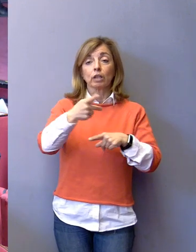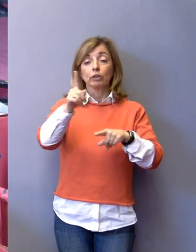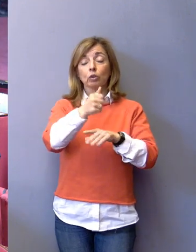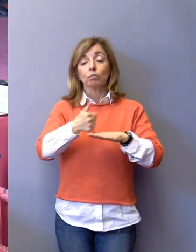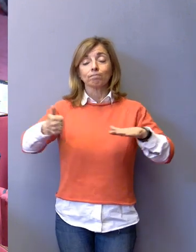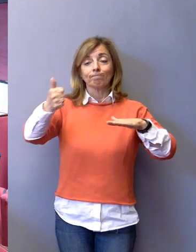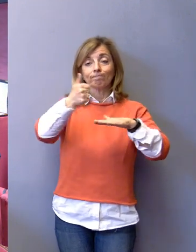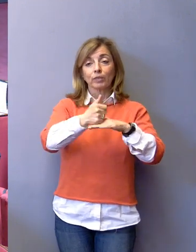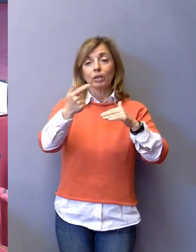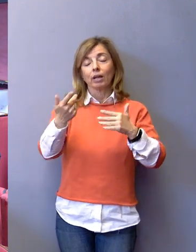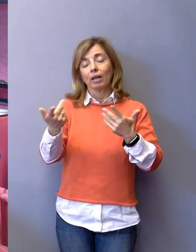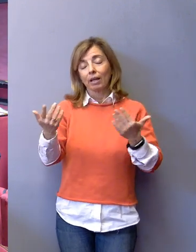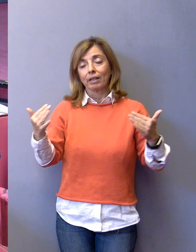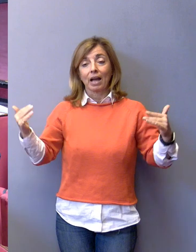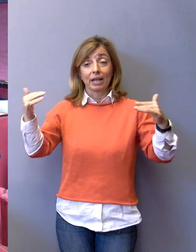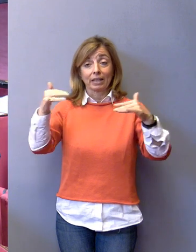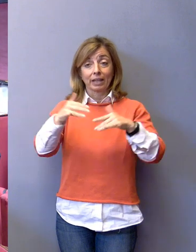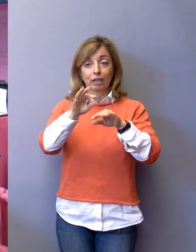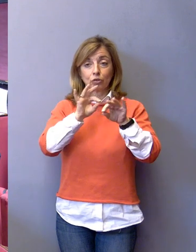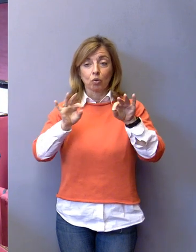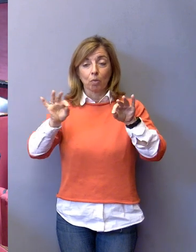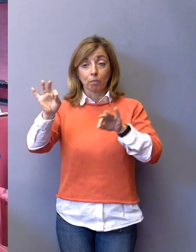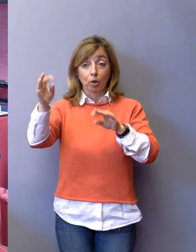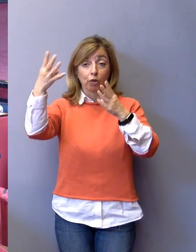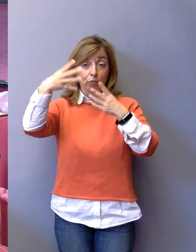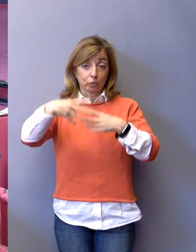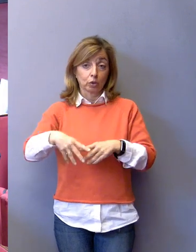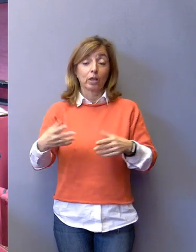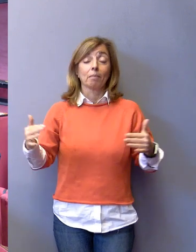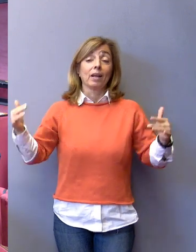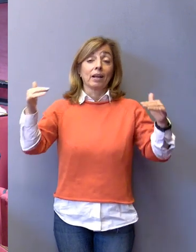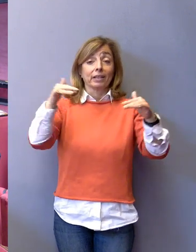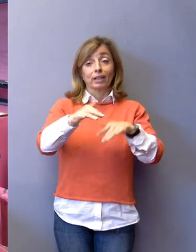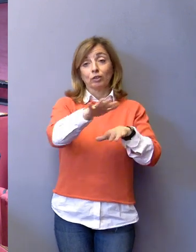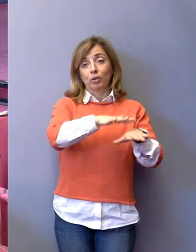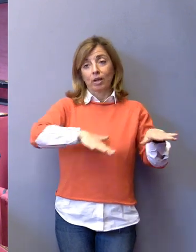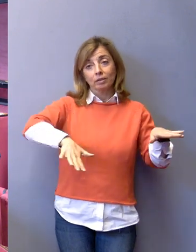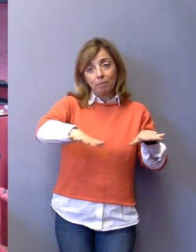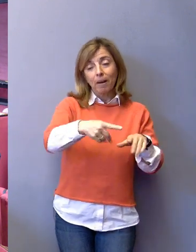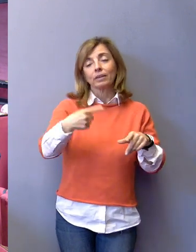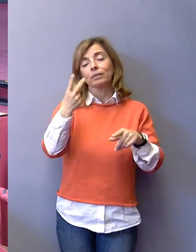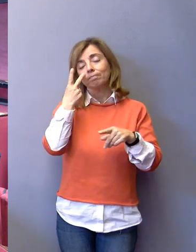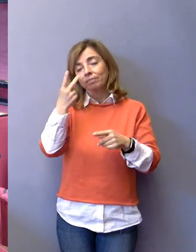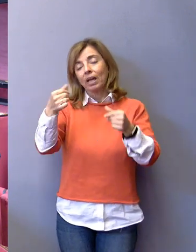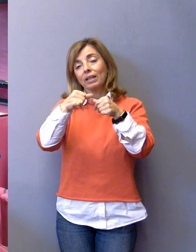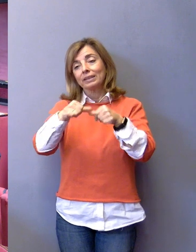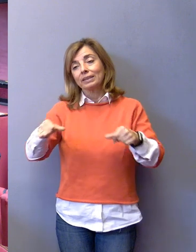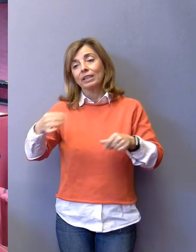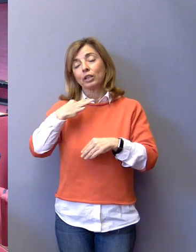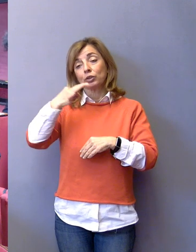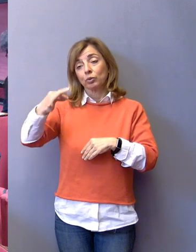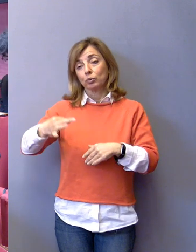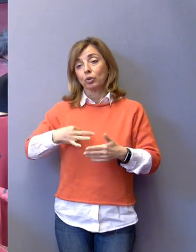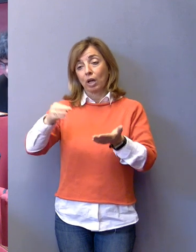polifunzionale per l'assegnazione di tali spazi tenuto anche conto di sedi istituzionali già presenti